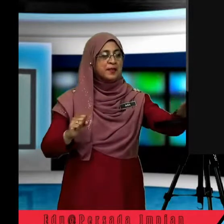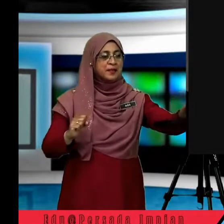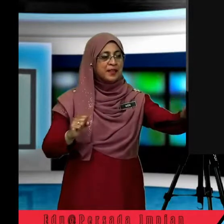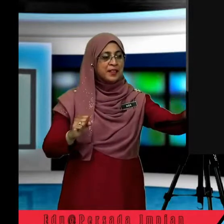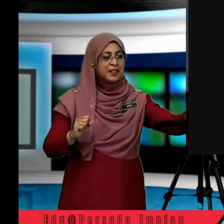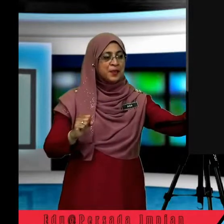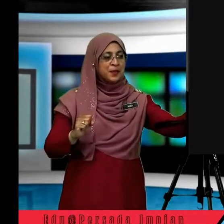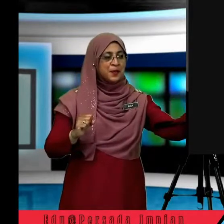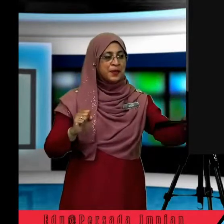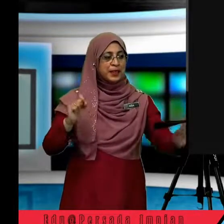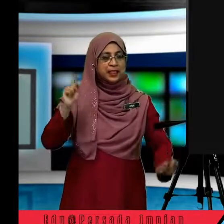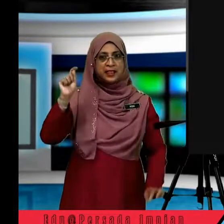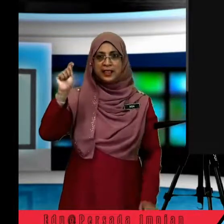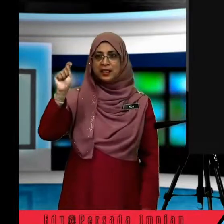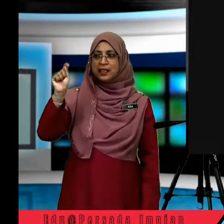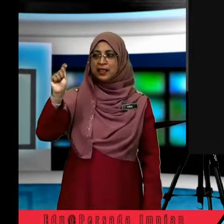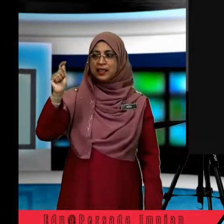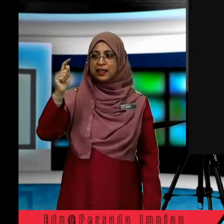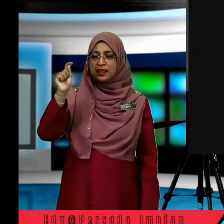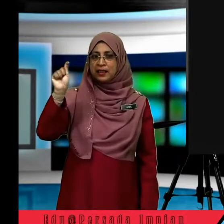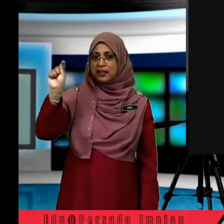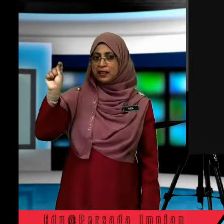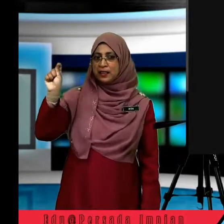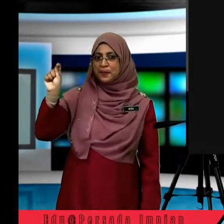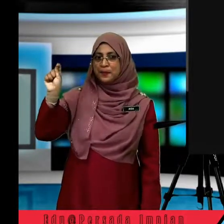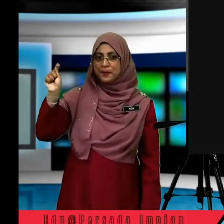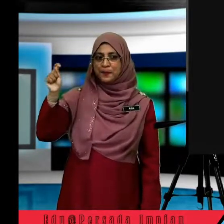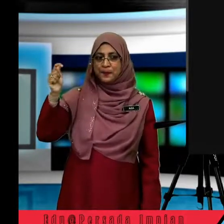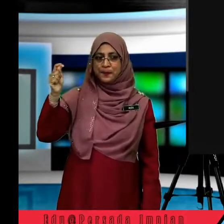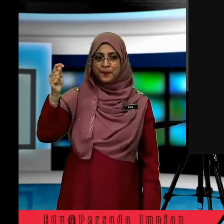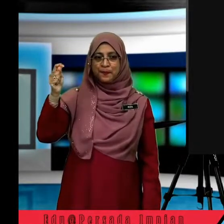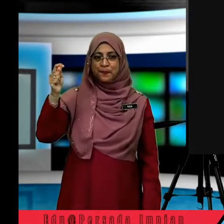di statusnya huruf d Sakiti